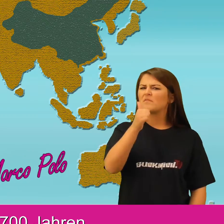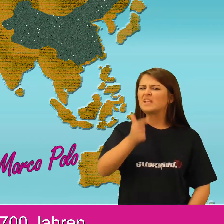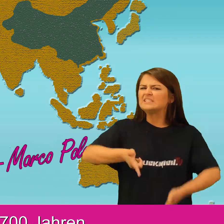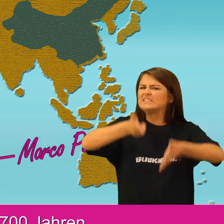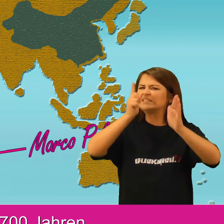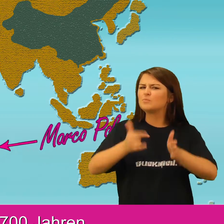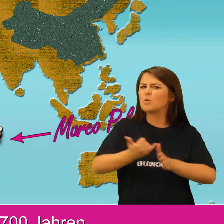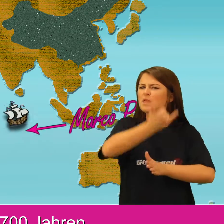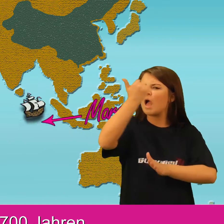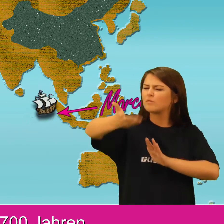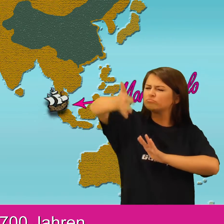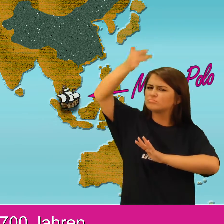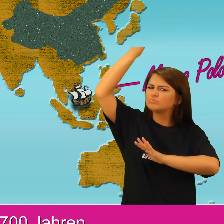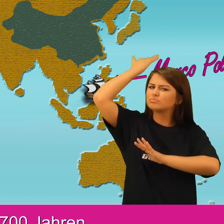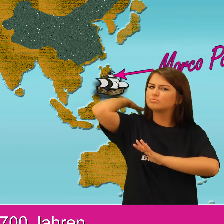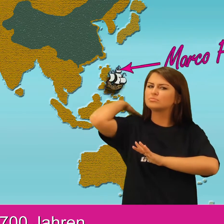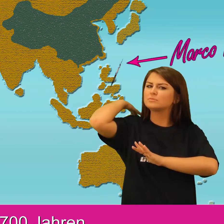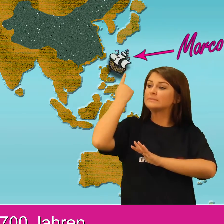Vor ungefähr 700 Jahren